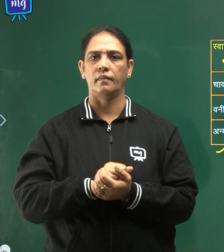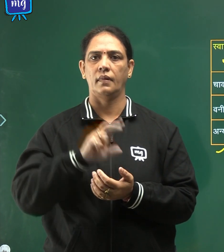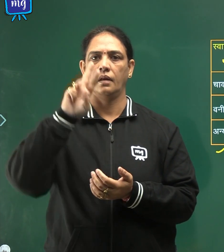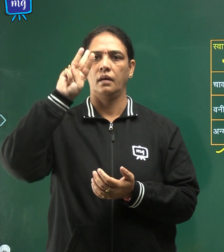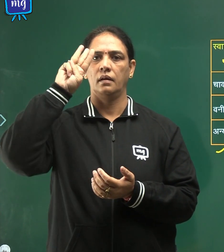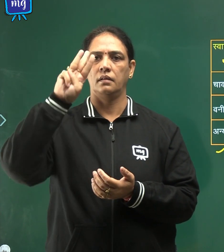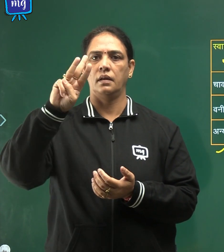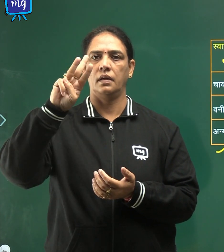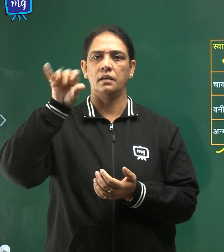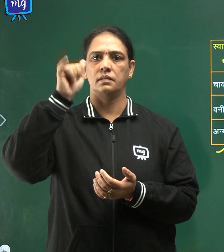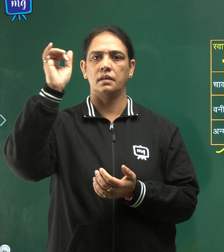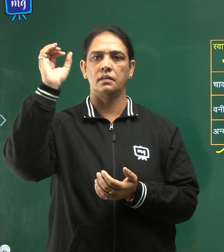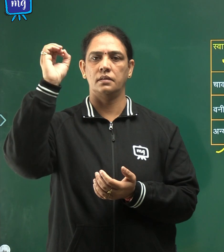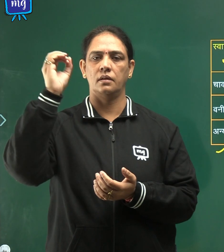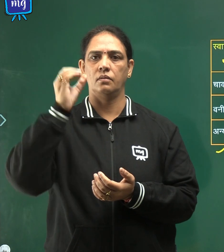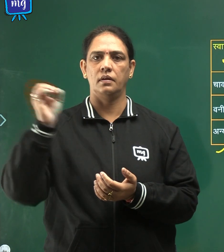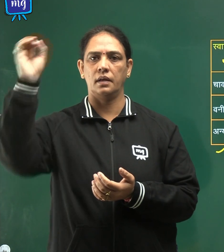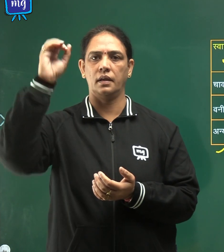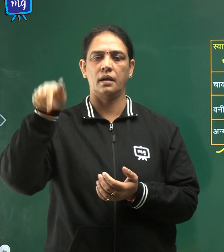360 डिग्री का